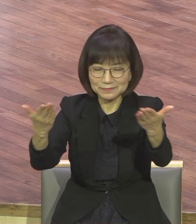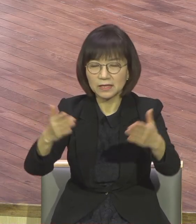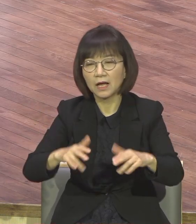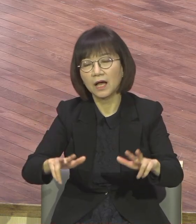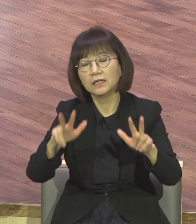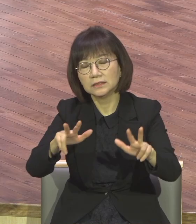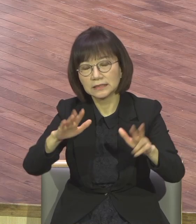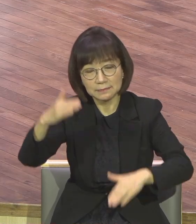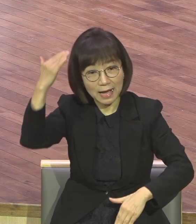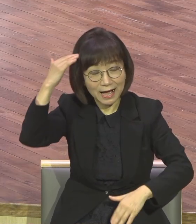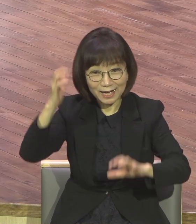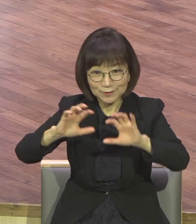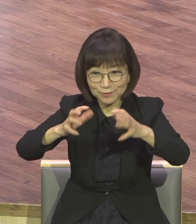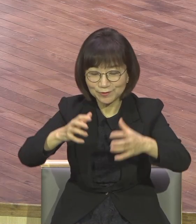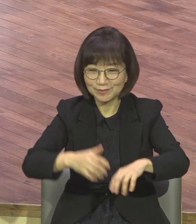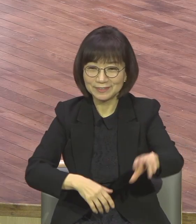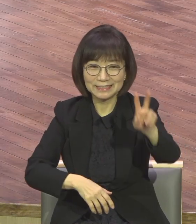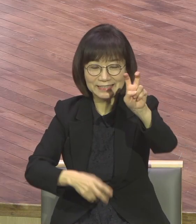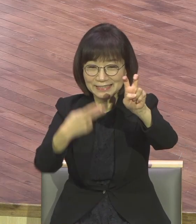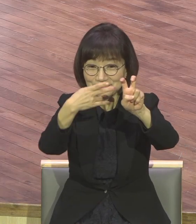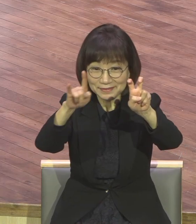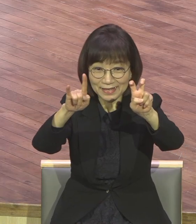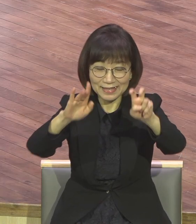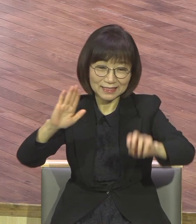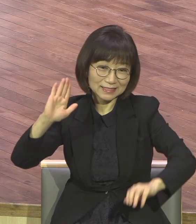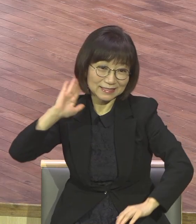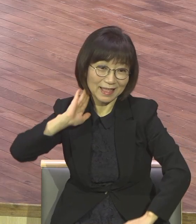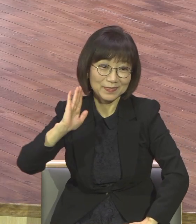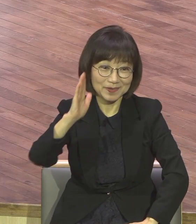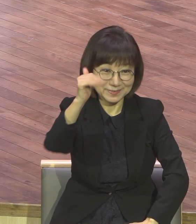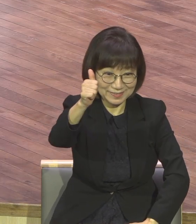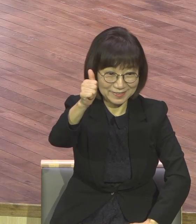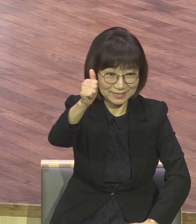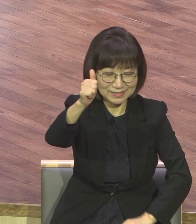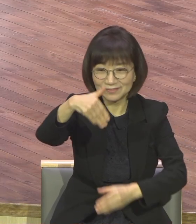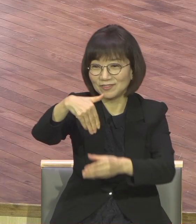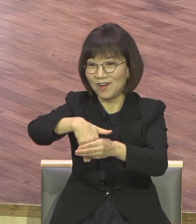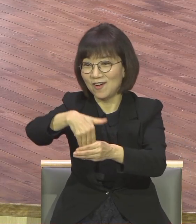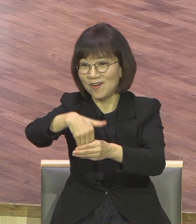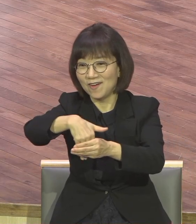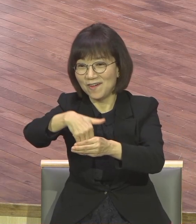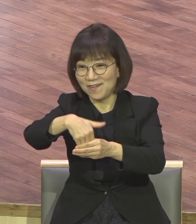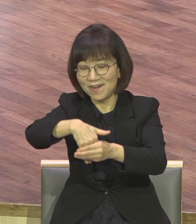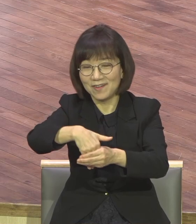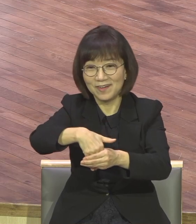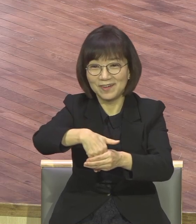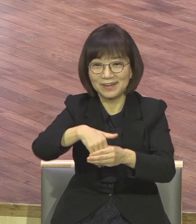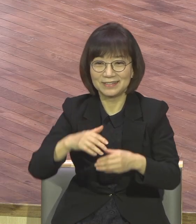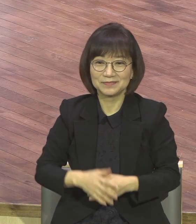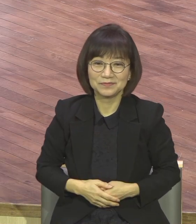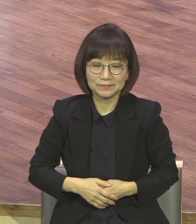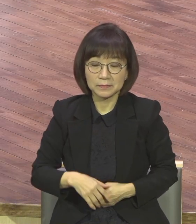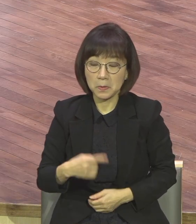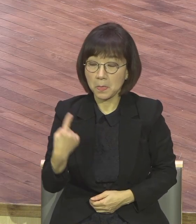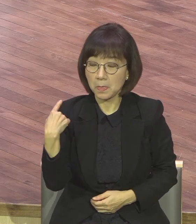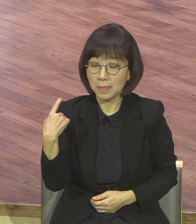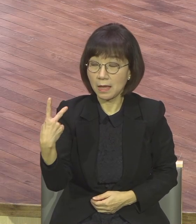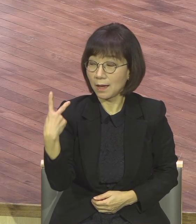우리나라가 제20대 대통령 이제를 뽑는 선거가 진행되고 있고